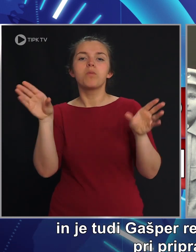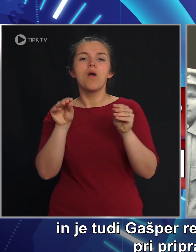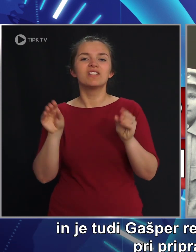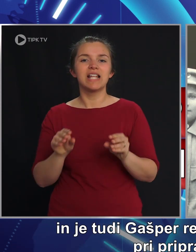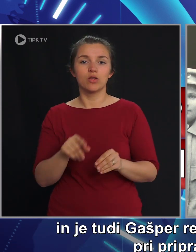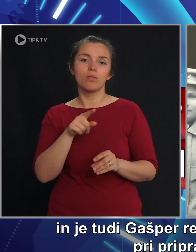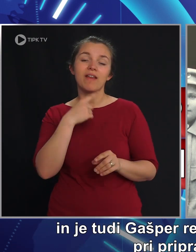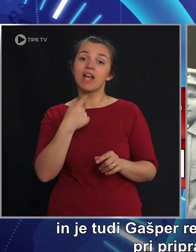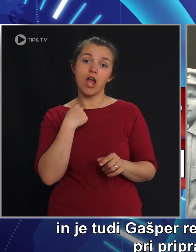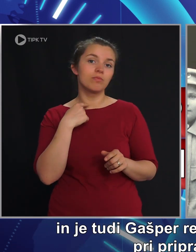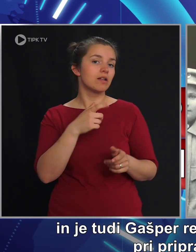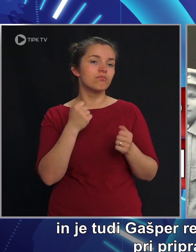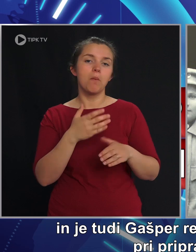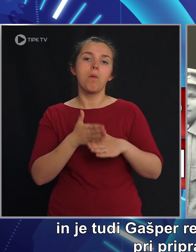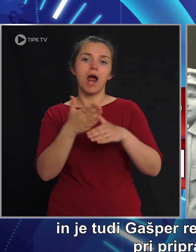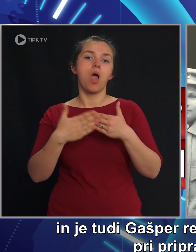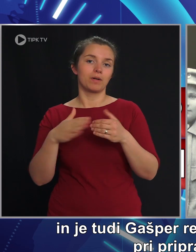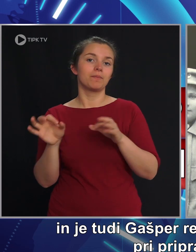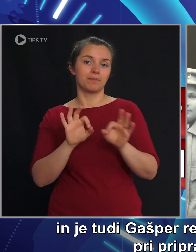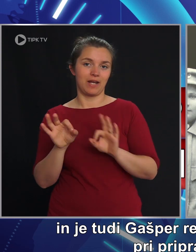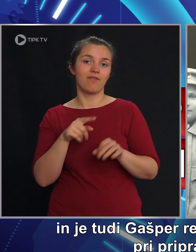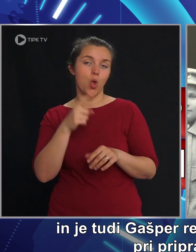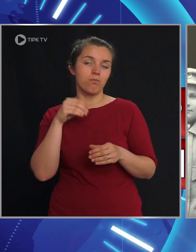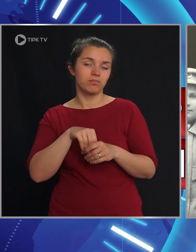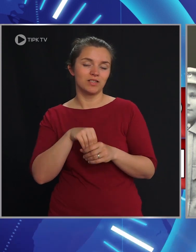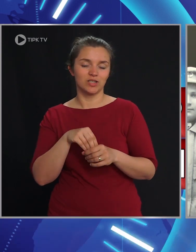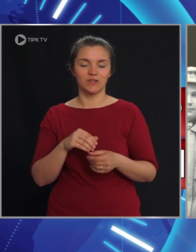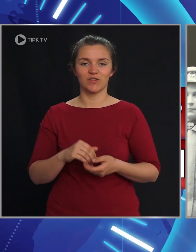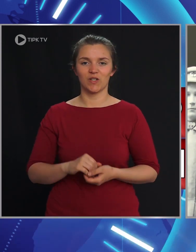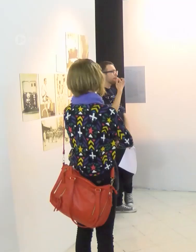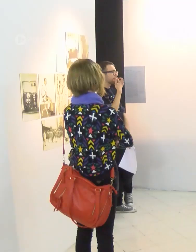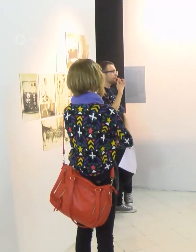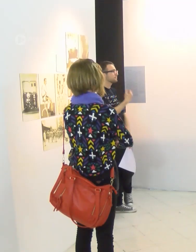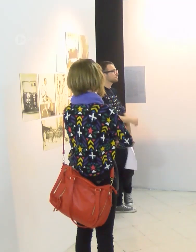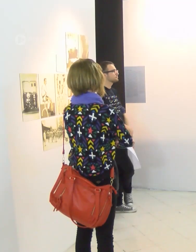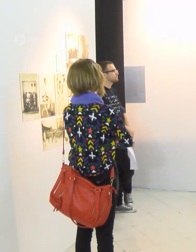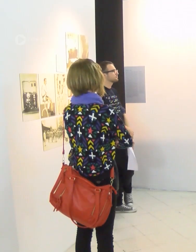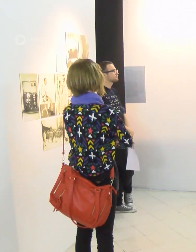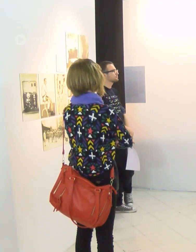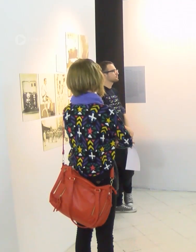precej pomagal pri pripravi. Ja, ker je v bistvu. Ja.